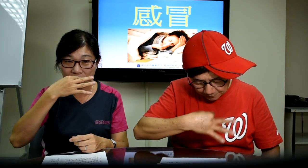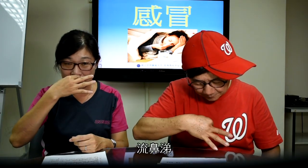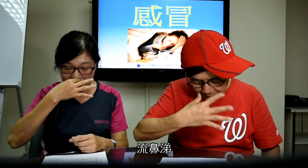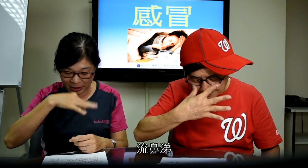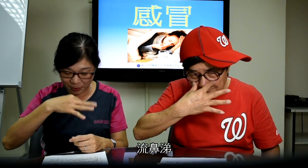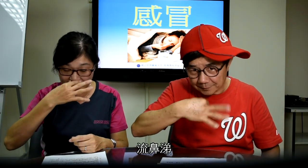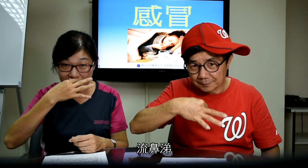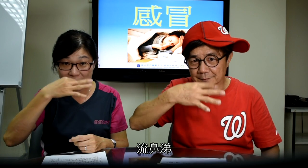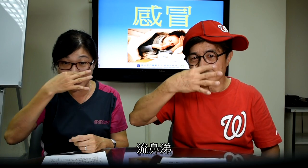流鼻涕，